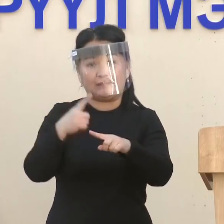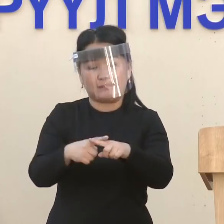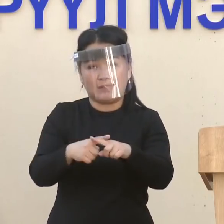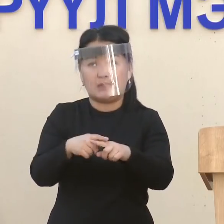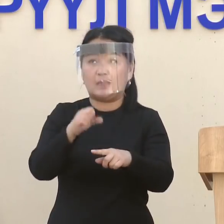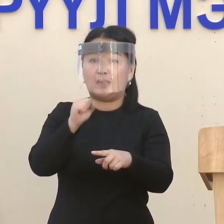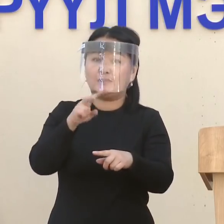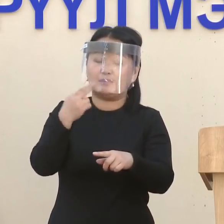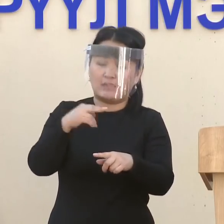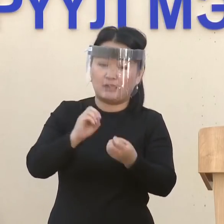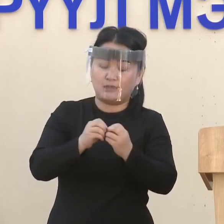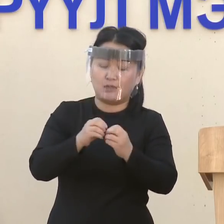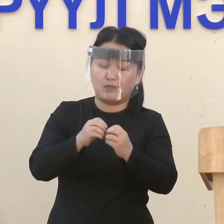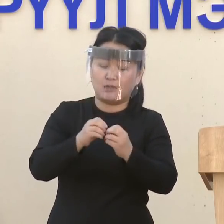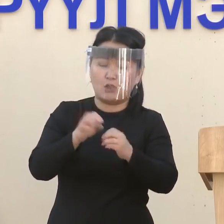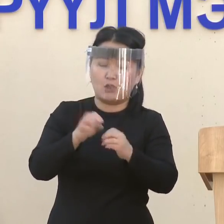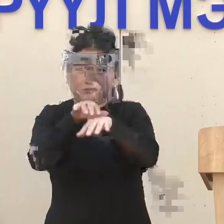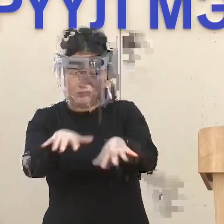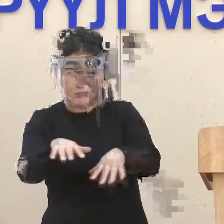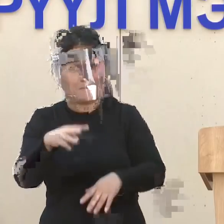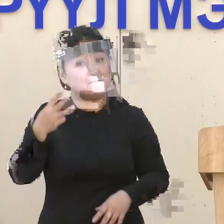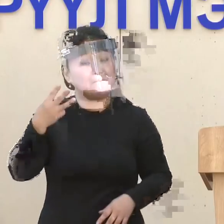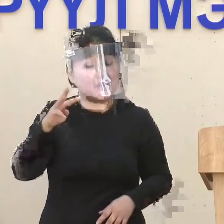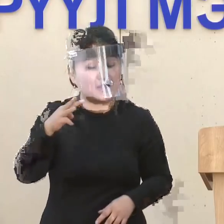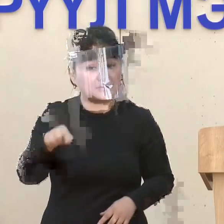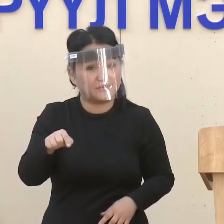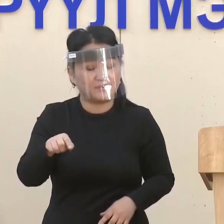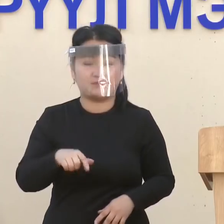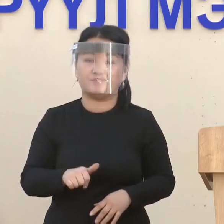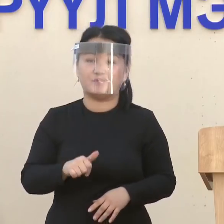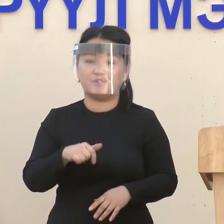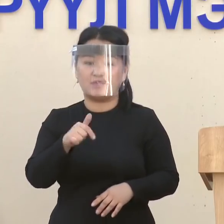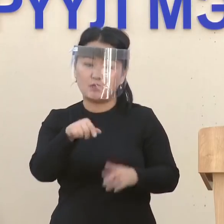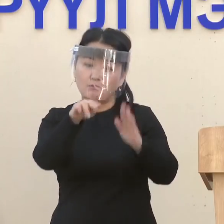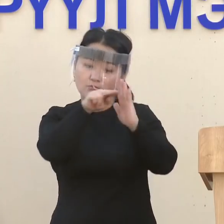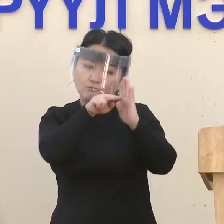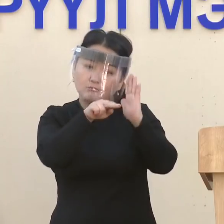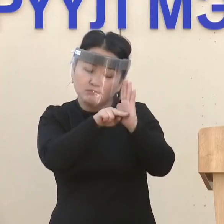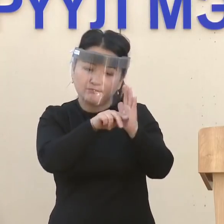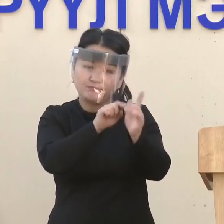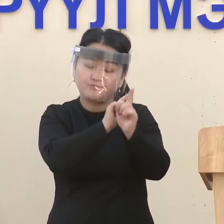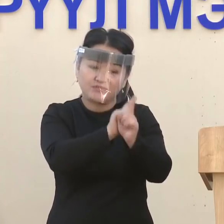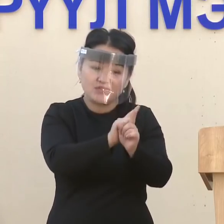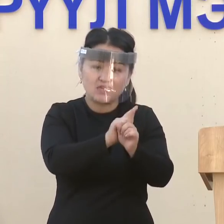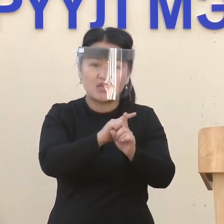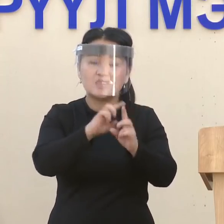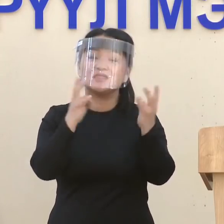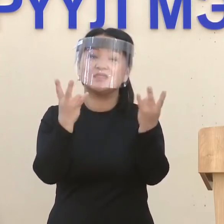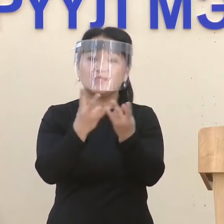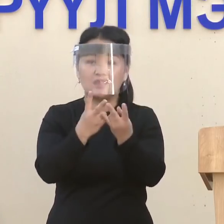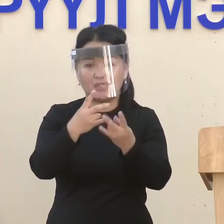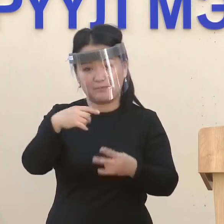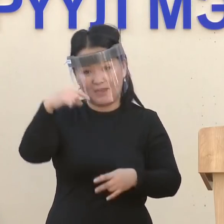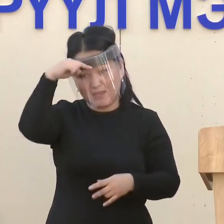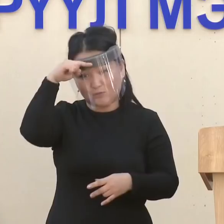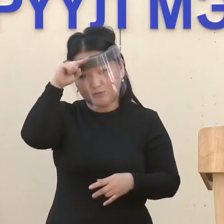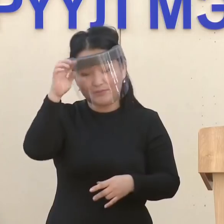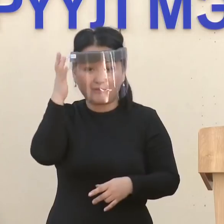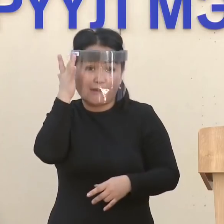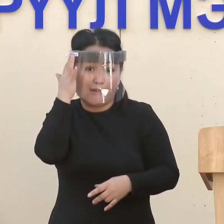гарах ийм одоо магадлал байгаа учраас энэ иргэн хэвийн амьдрал руу шилжихэд мөрдөх нийгмийн эрүүл мэндийн арга хэмжээ гэсэн ийм одоо зөвлөмжийг